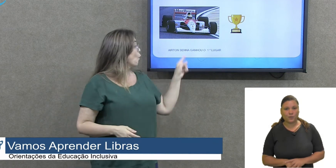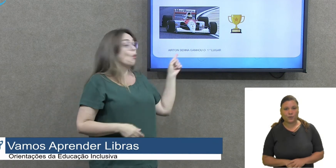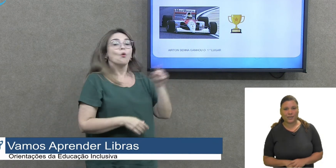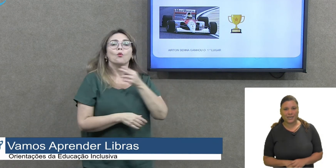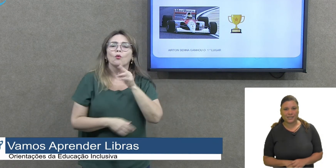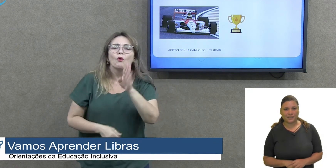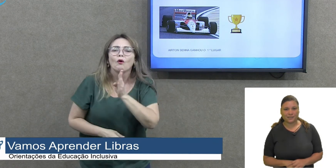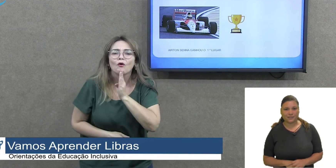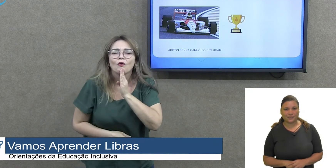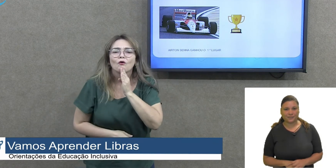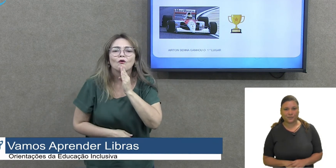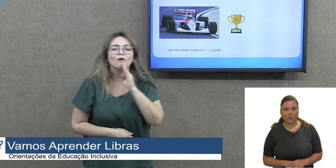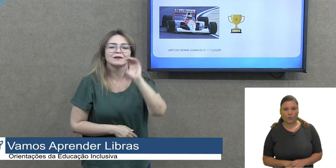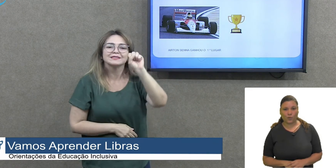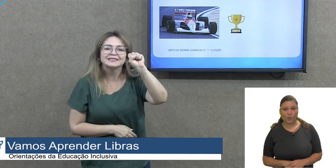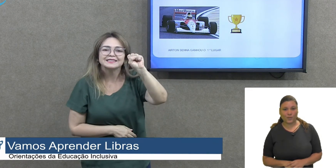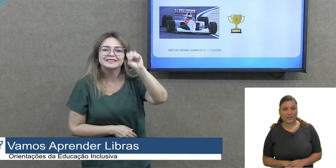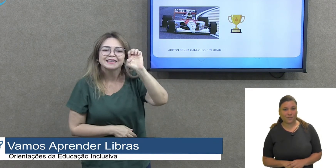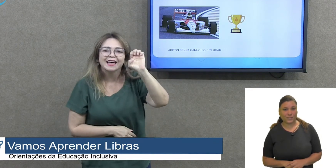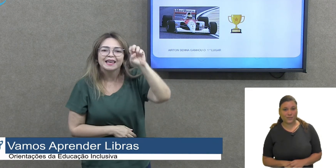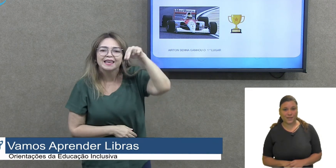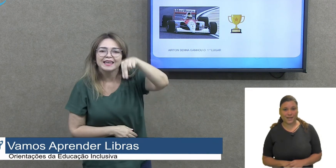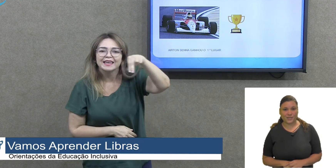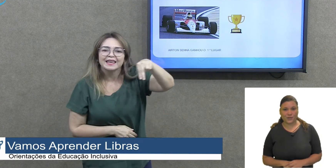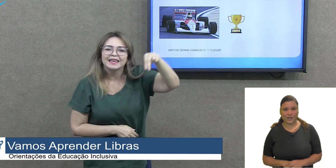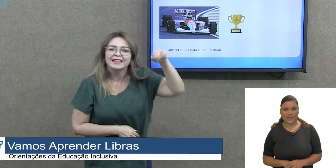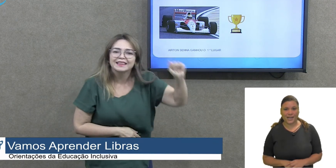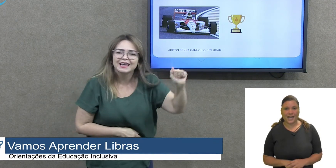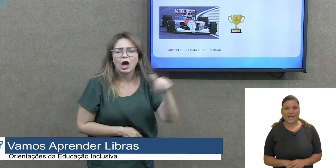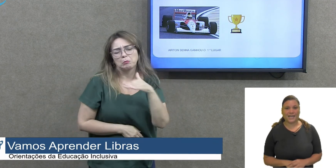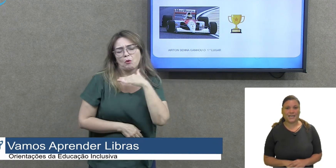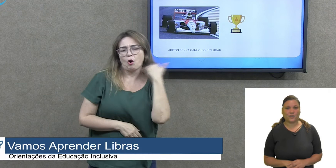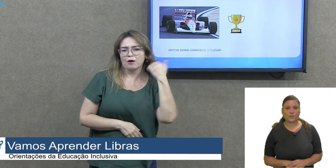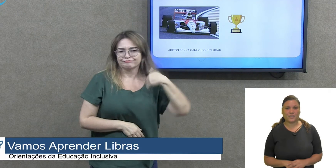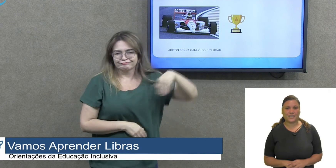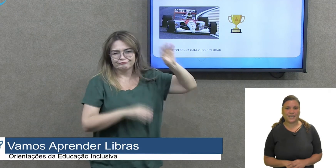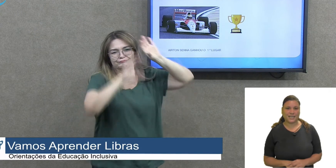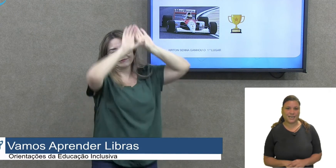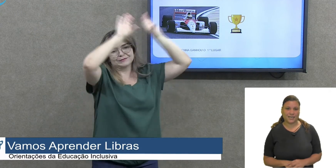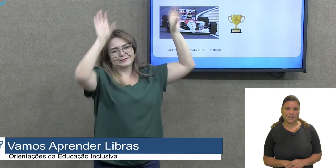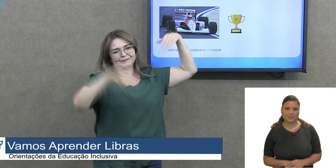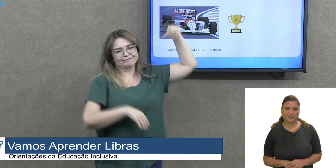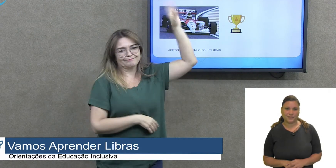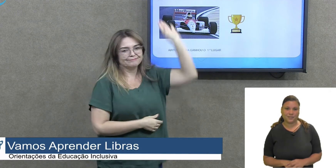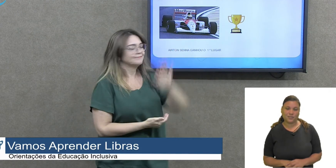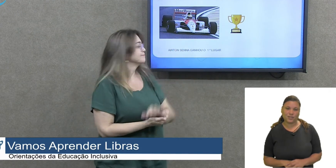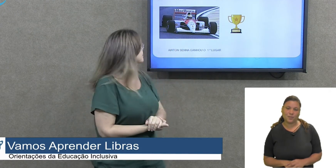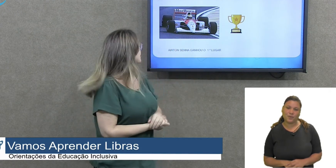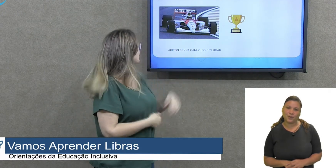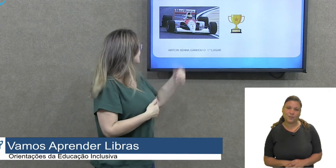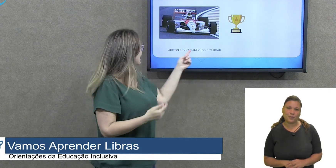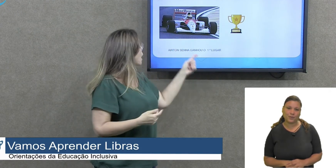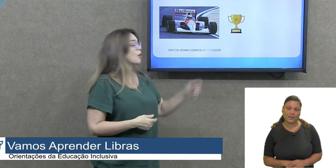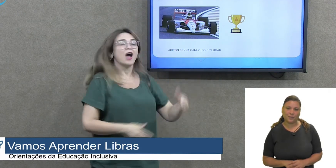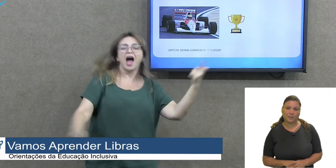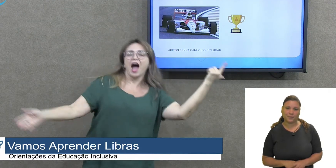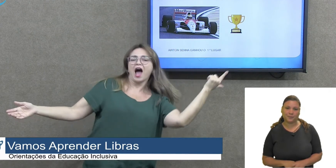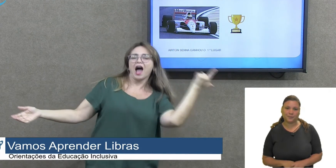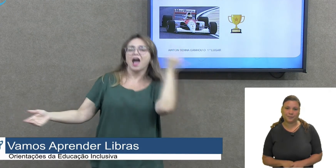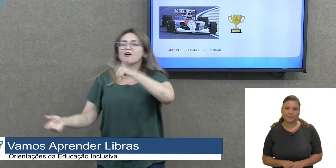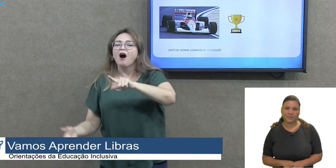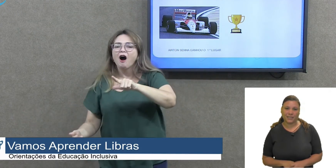era o motorista? O nome dele você conhece, olha. Ayrton Senna. Já morreu há muito